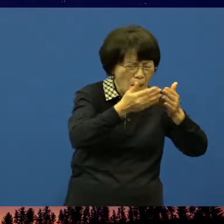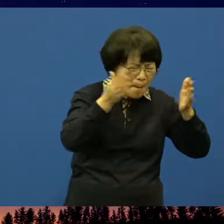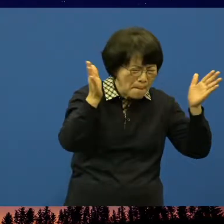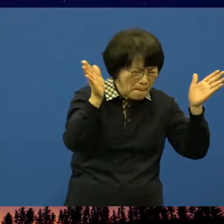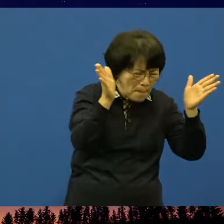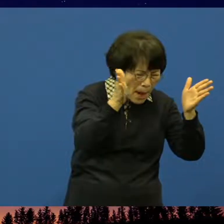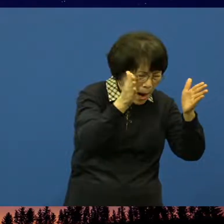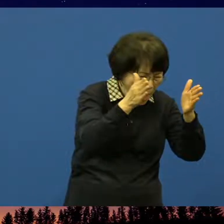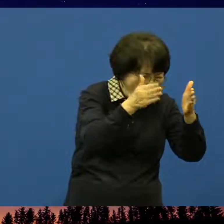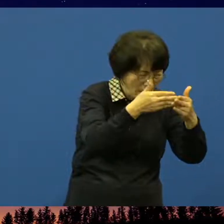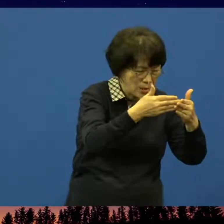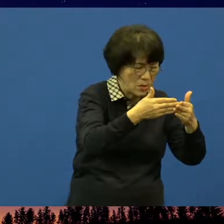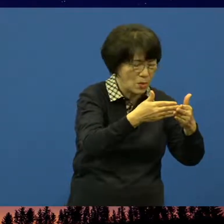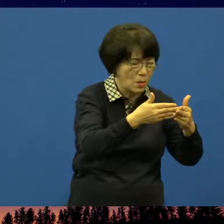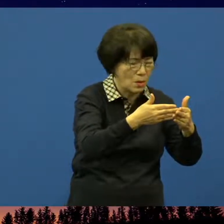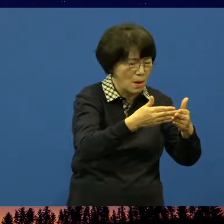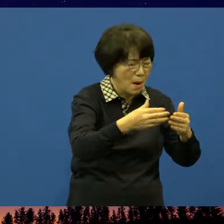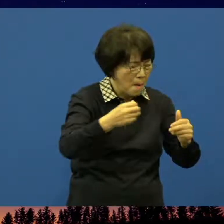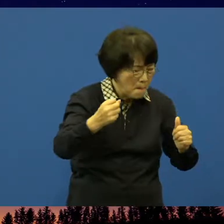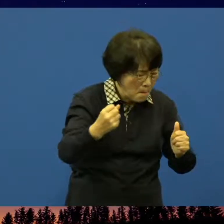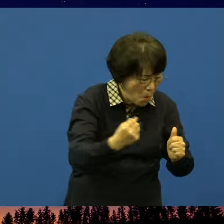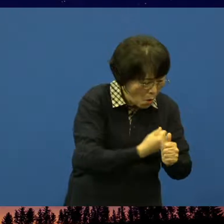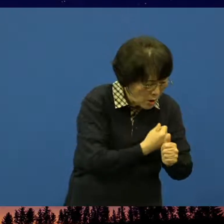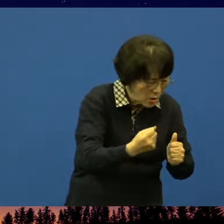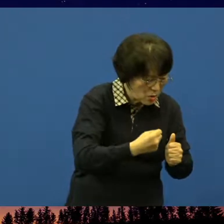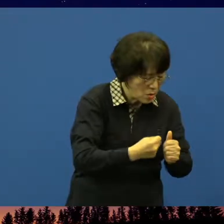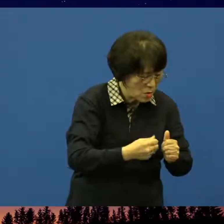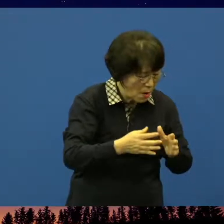언제나 파괴적이고 폭력적이고